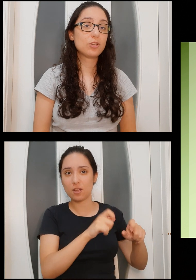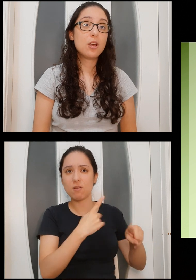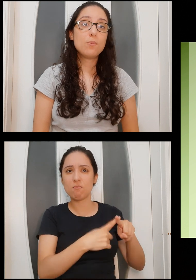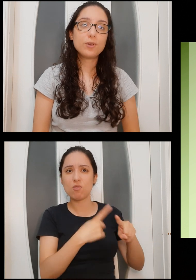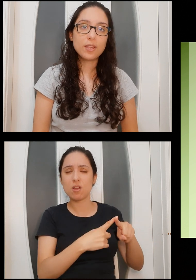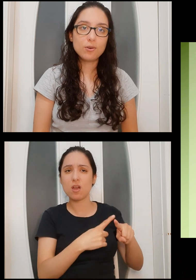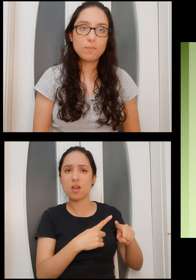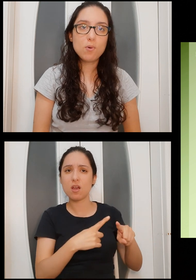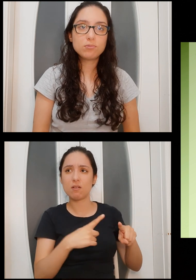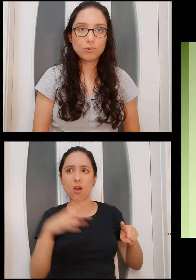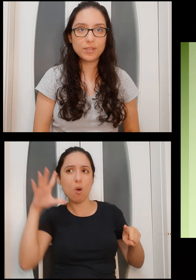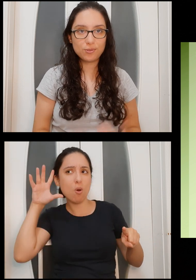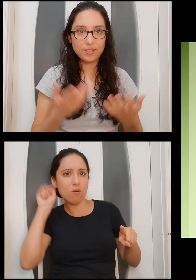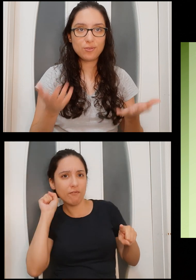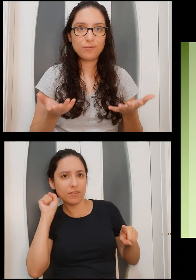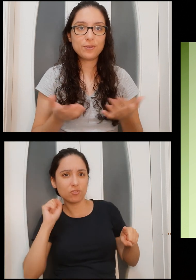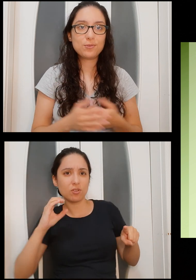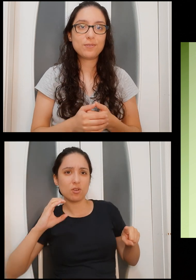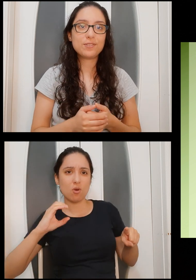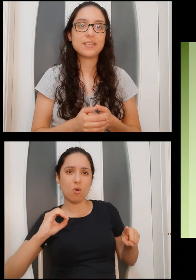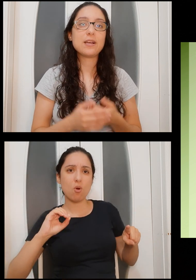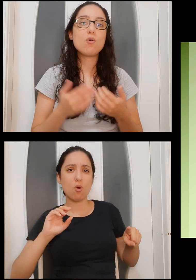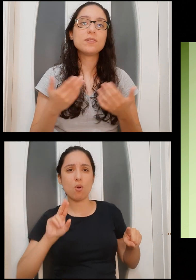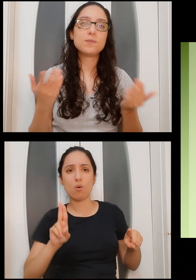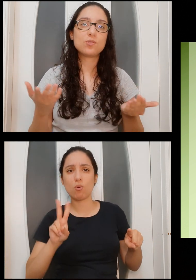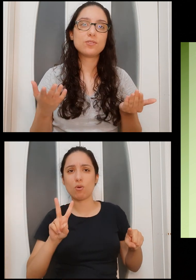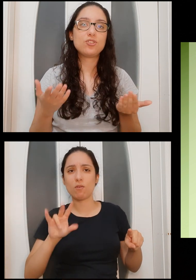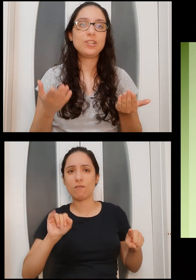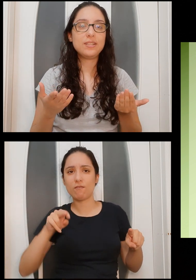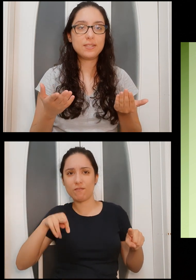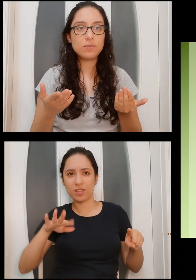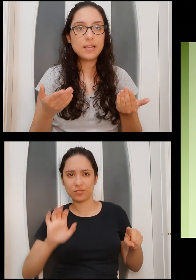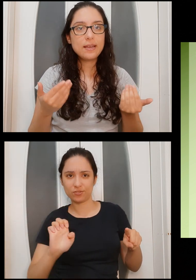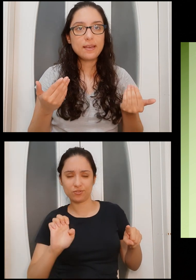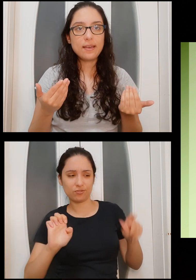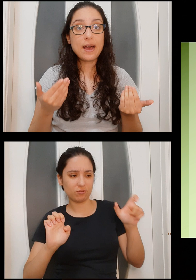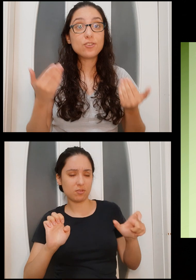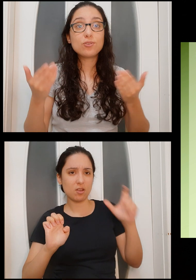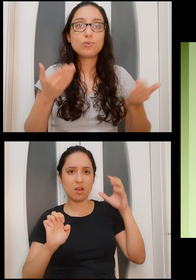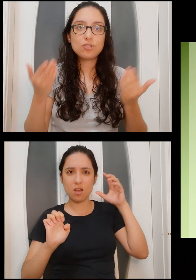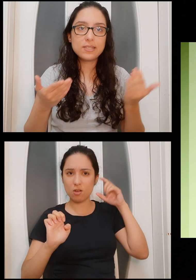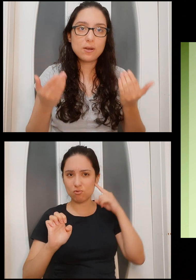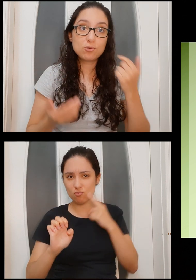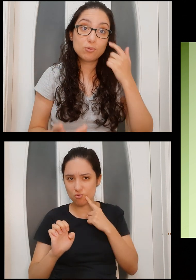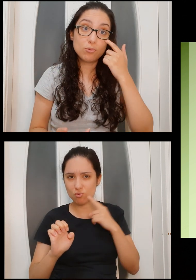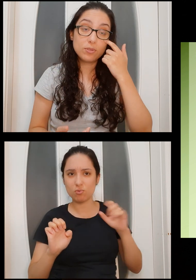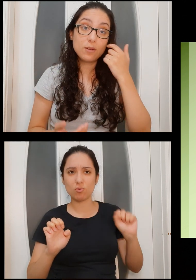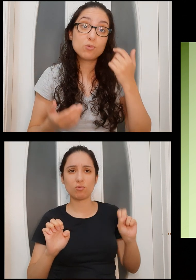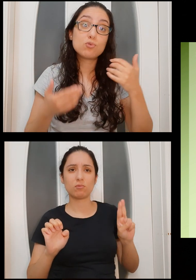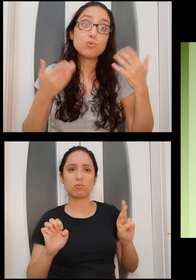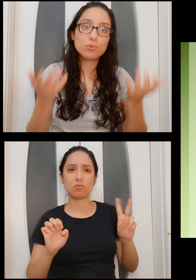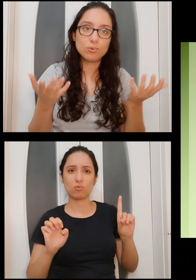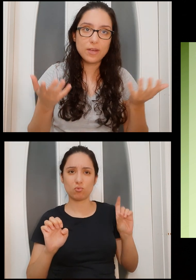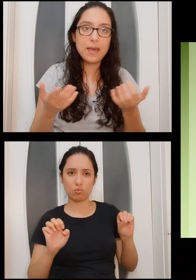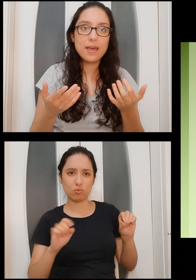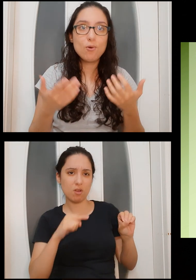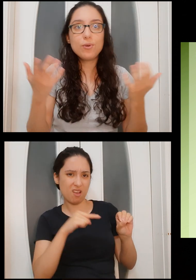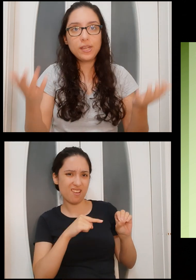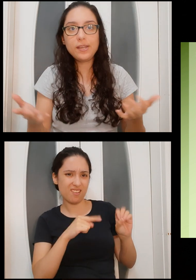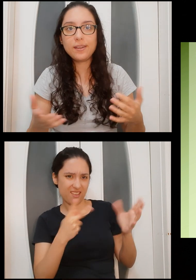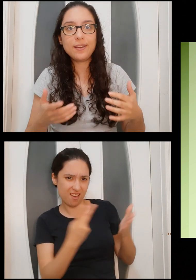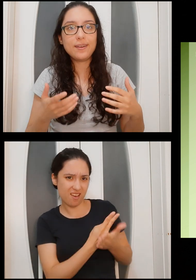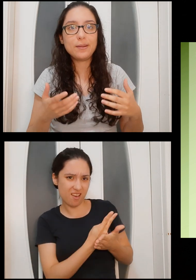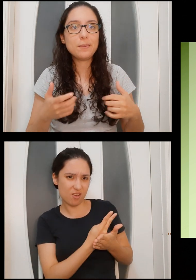os surdos. Por que eu pontuo isso, né? Tô falando isso pra vocês. Algumas pessoas acham que utilizar o termo surdo